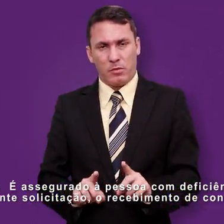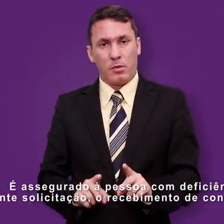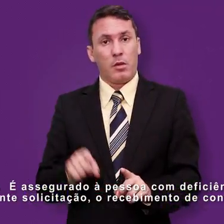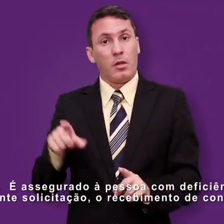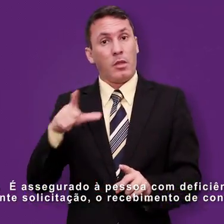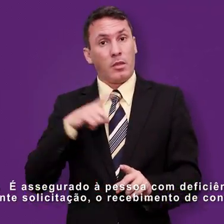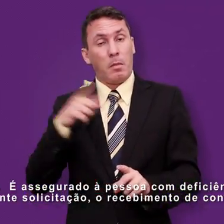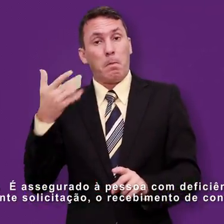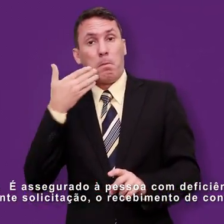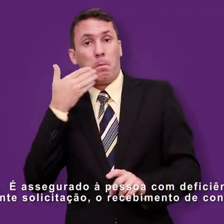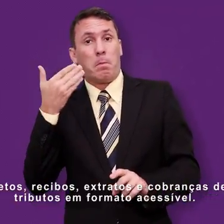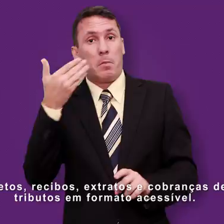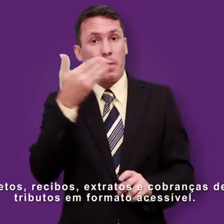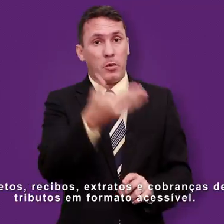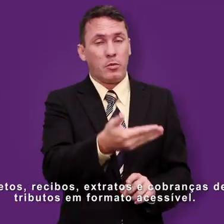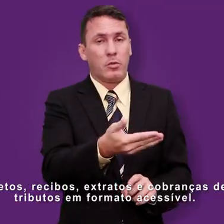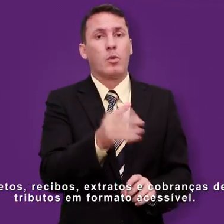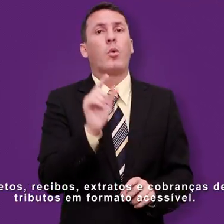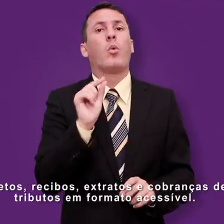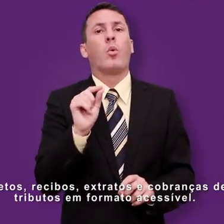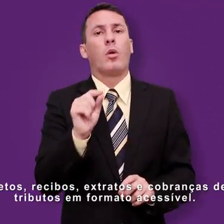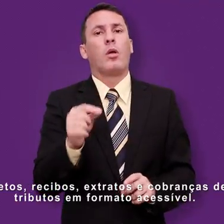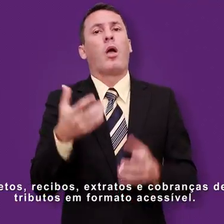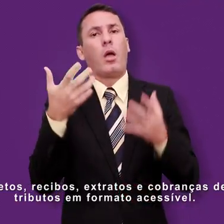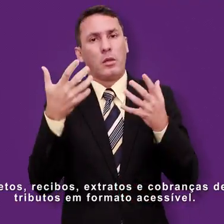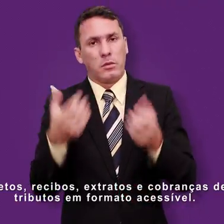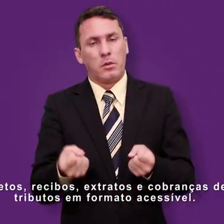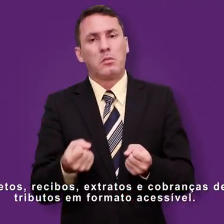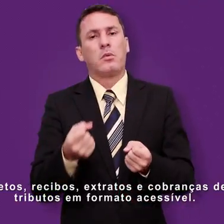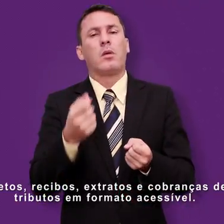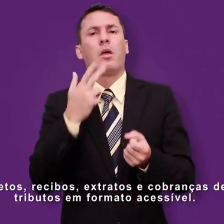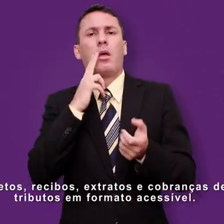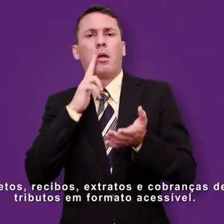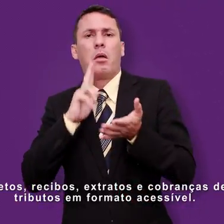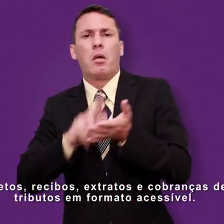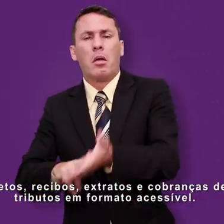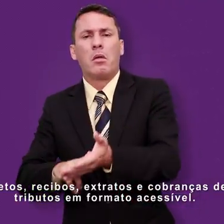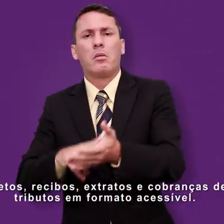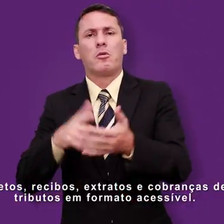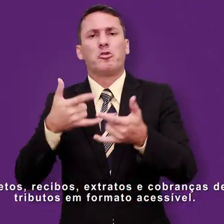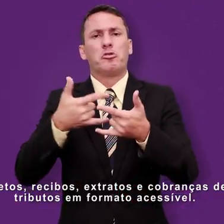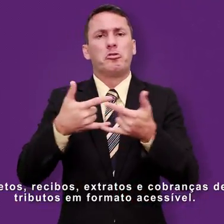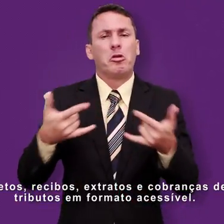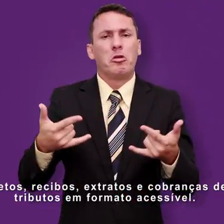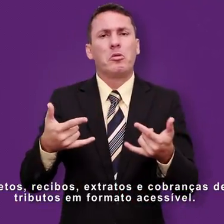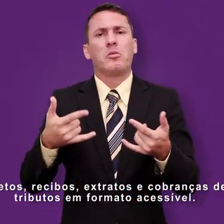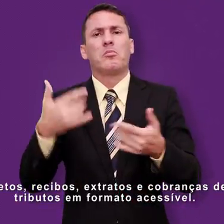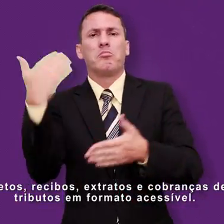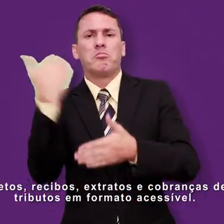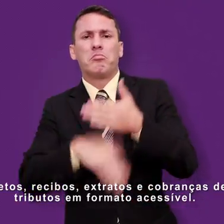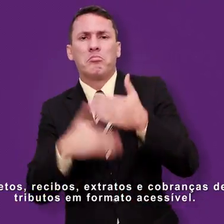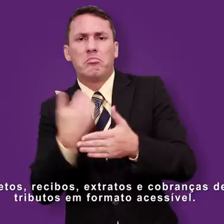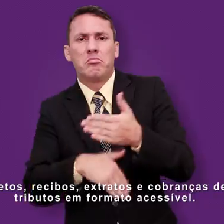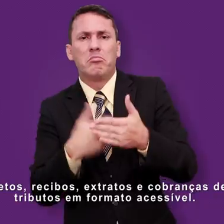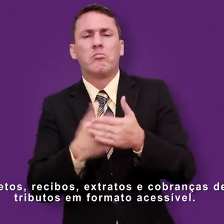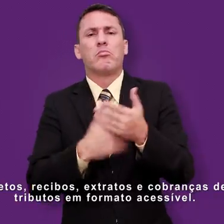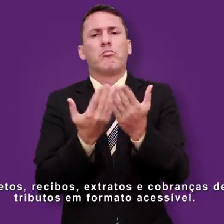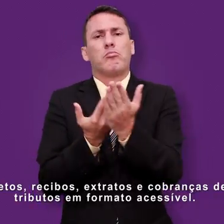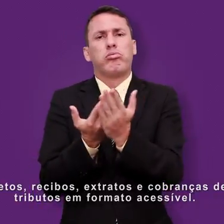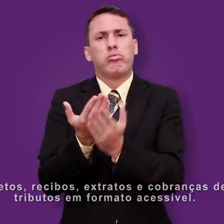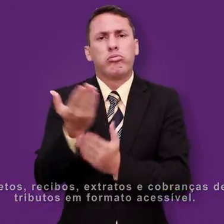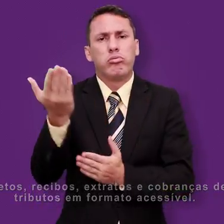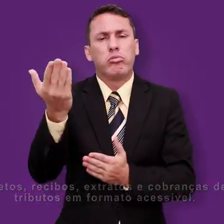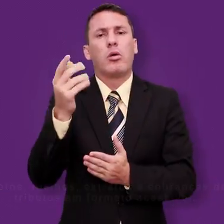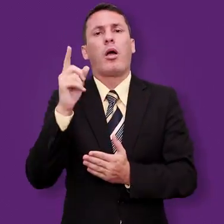o recebimento de contas, boletos, recibos, extratos e cobranças de tributos em formato acessível.